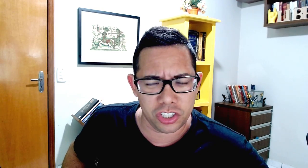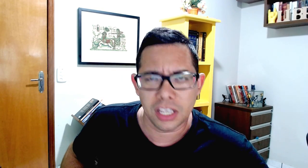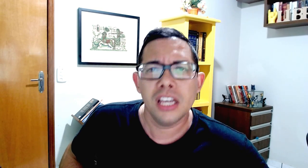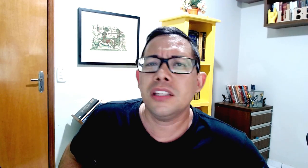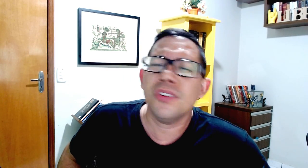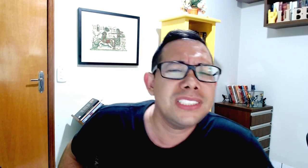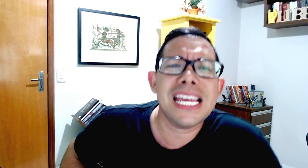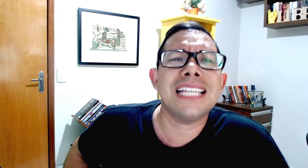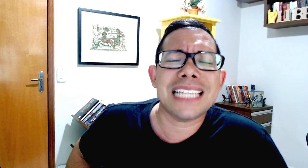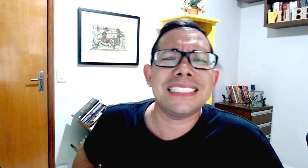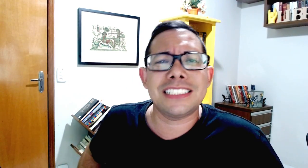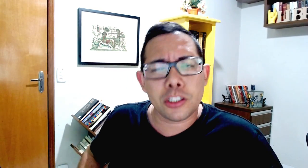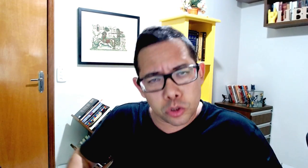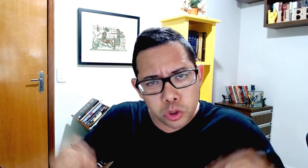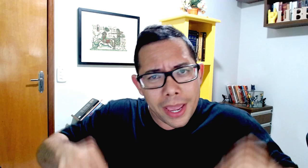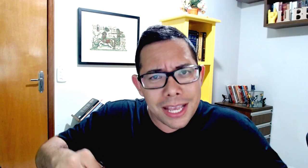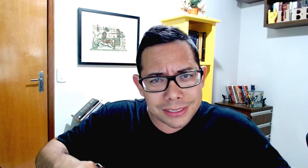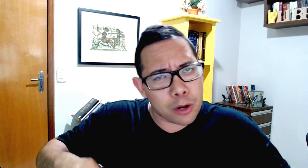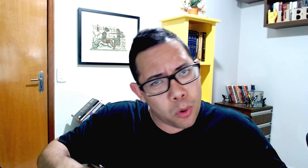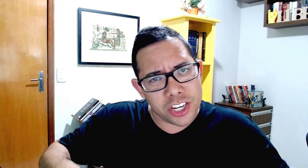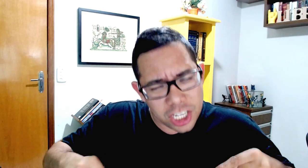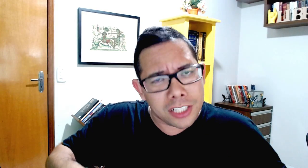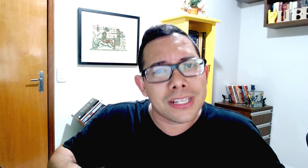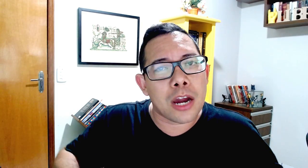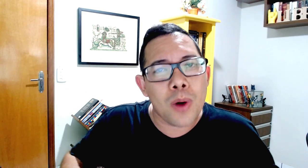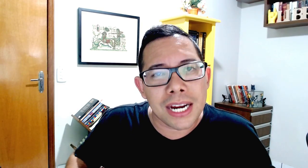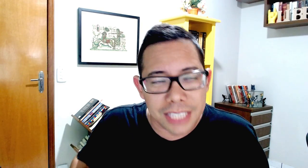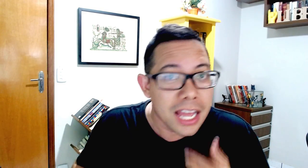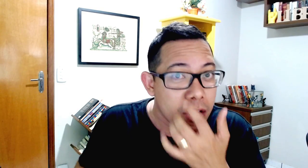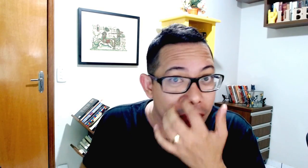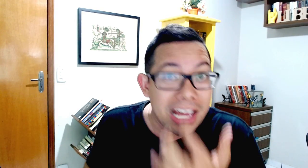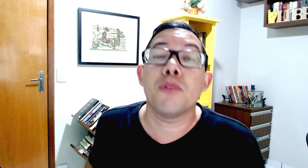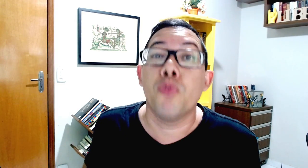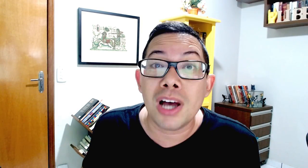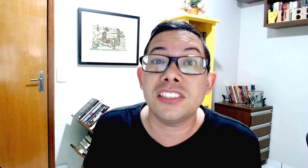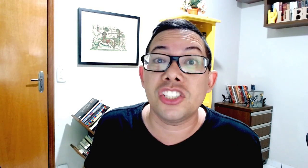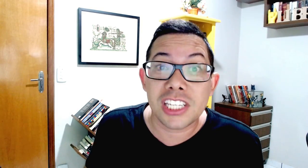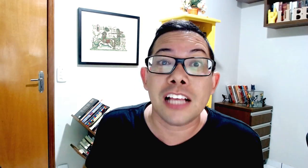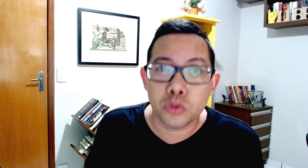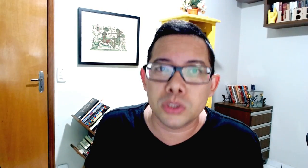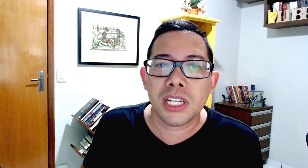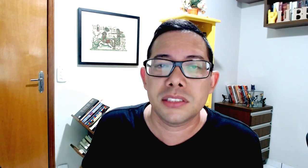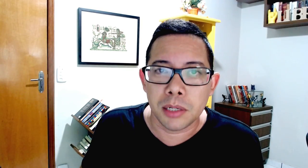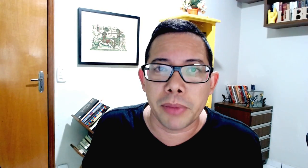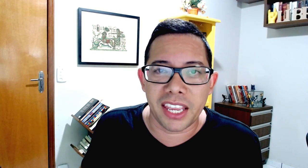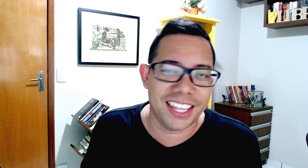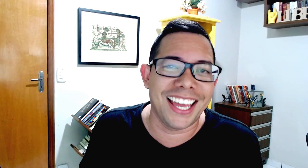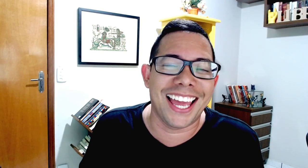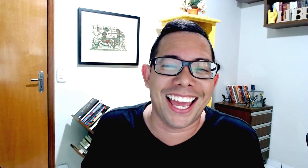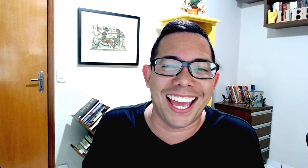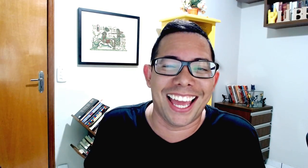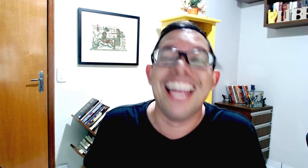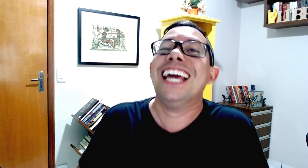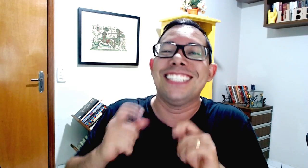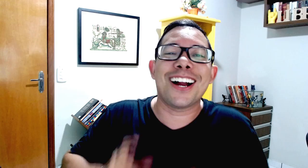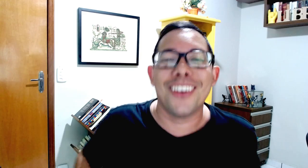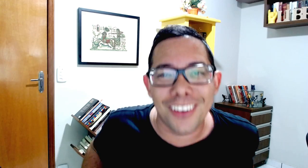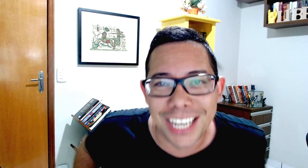assistir E você tá assistindo só essa agora chegando na quarta fala vou assistir as outras também já